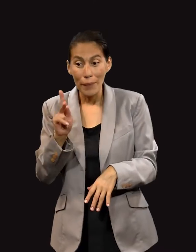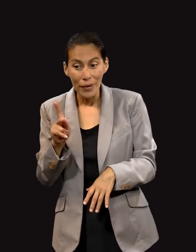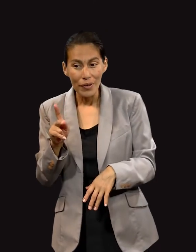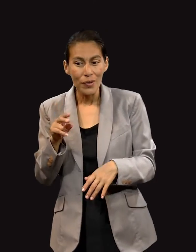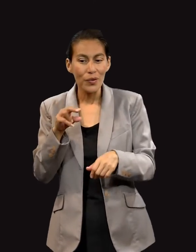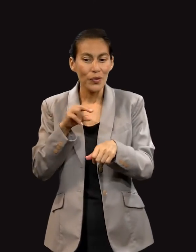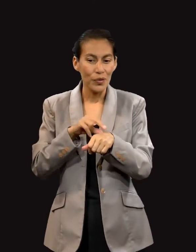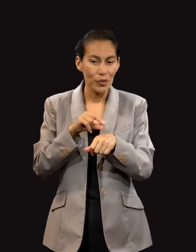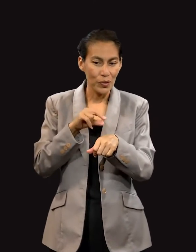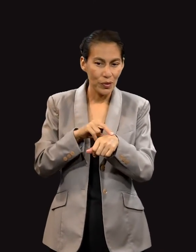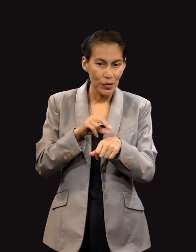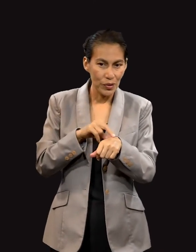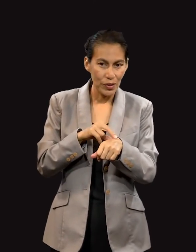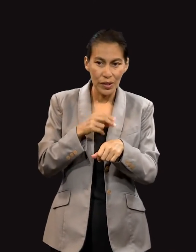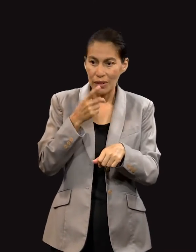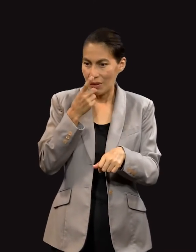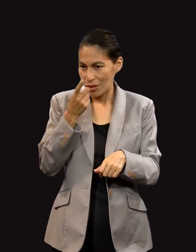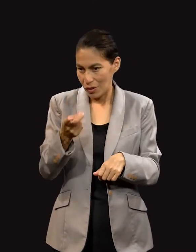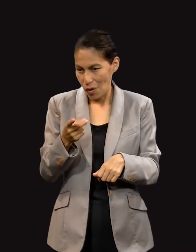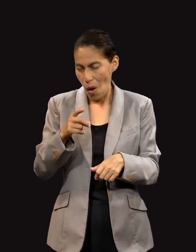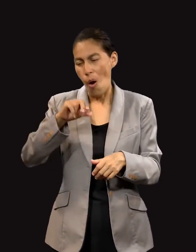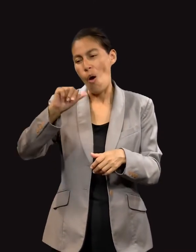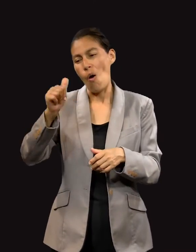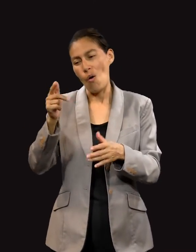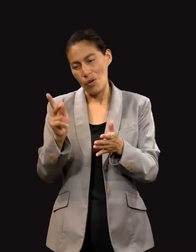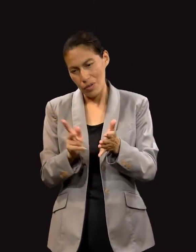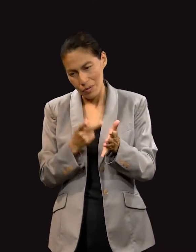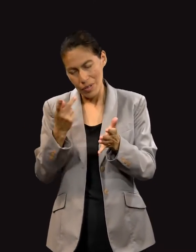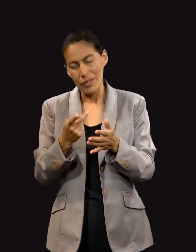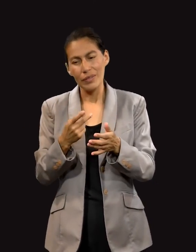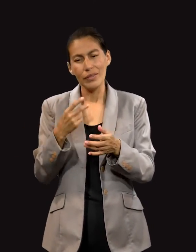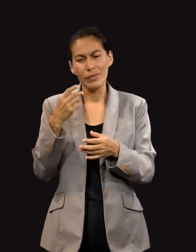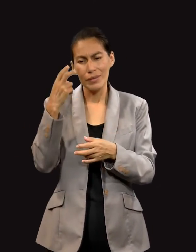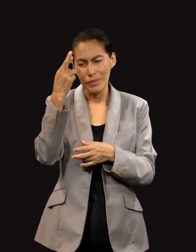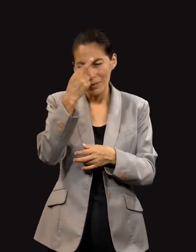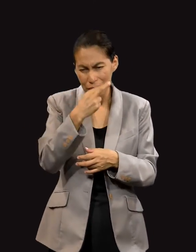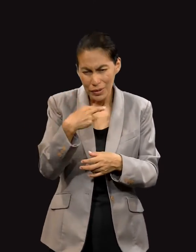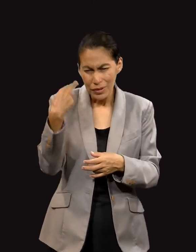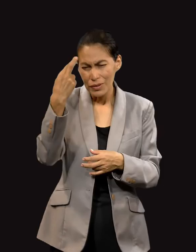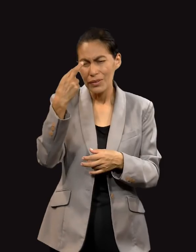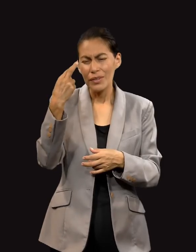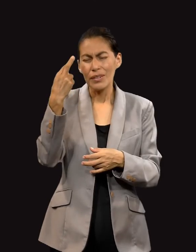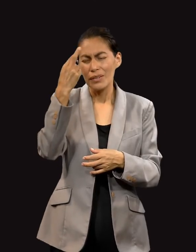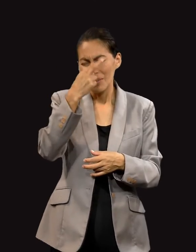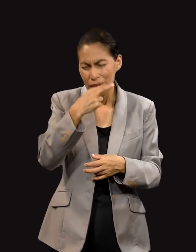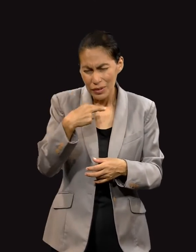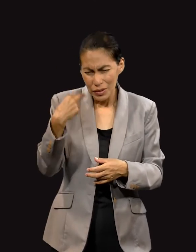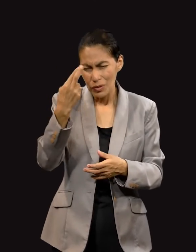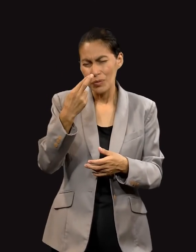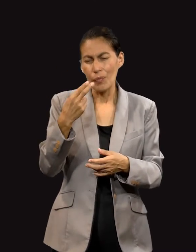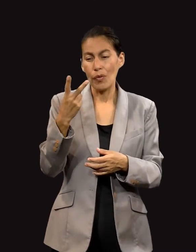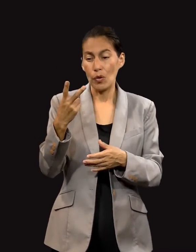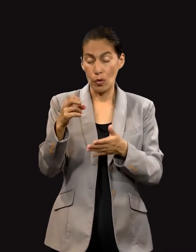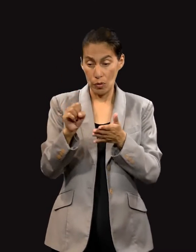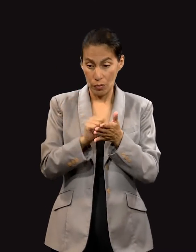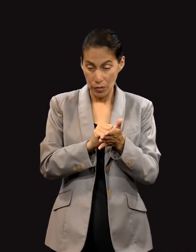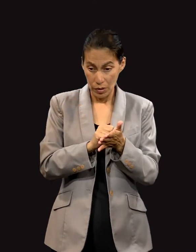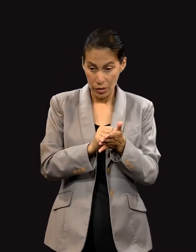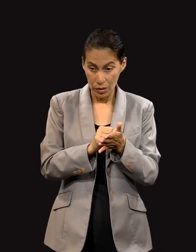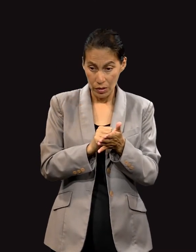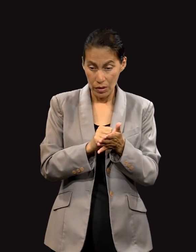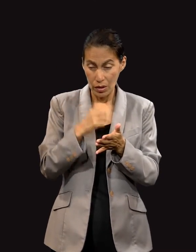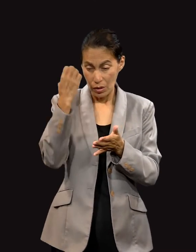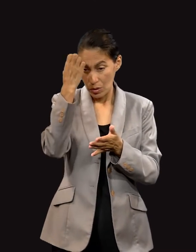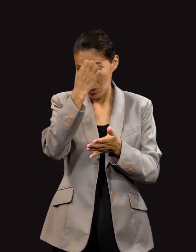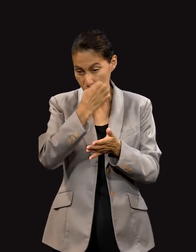Pero le dijo el doctor que va a seguirse checando cada... Bueno, ahorita le dijo que